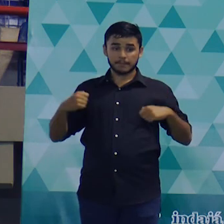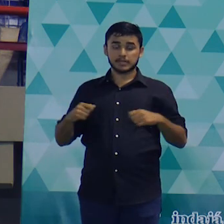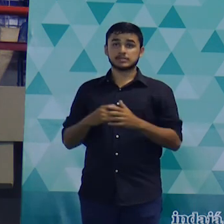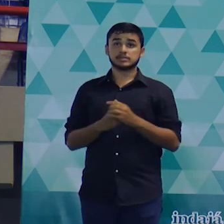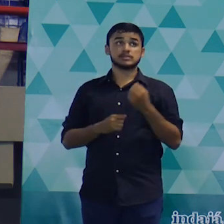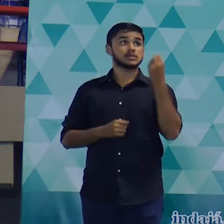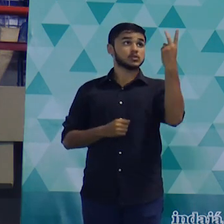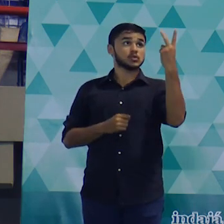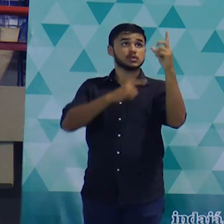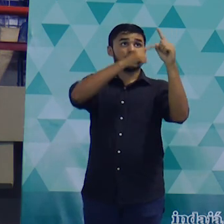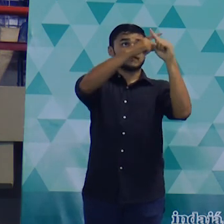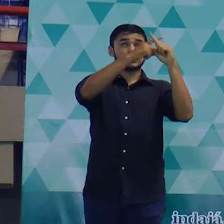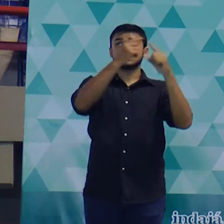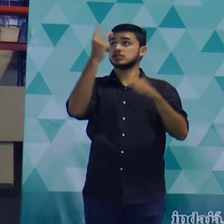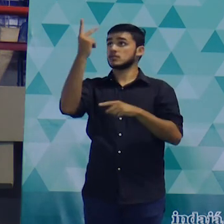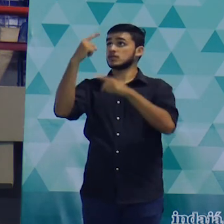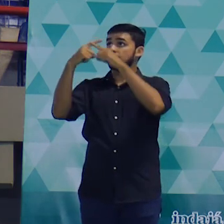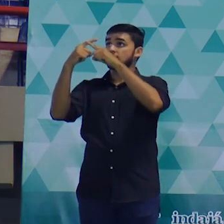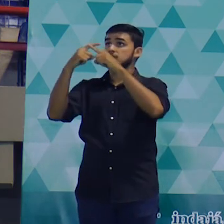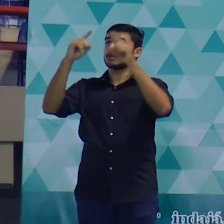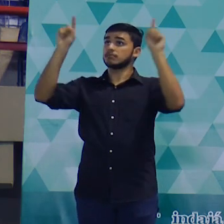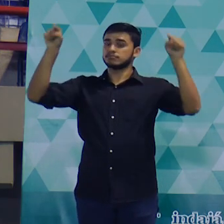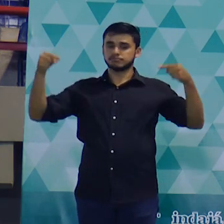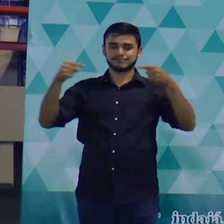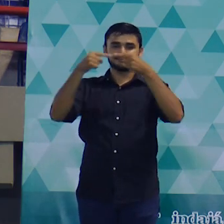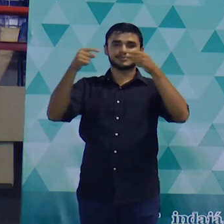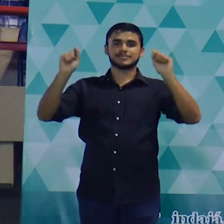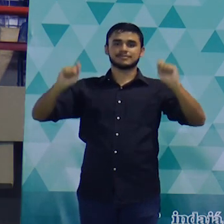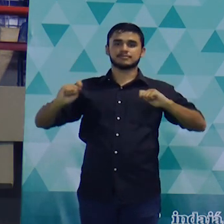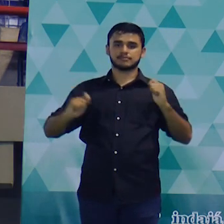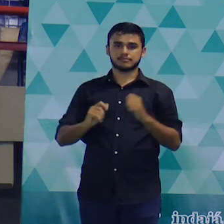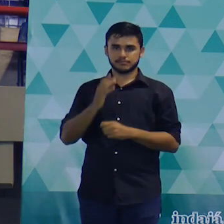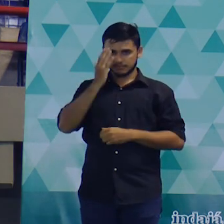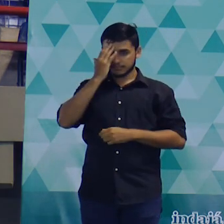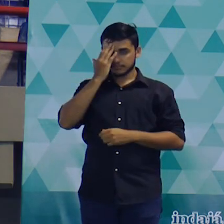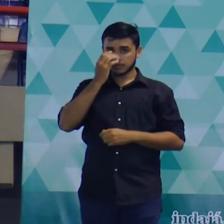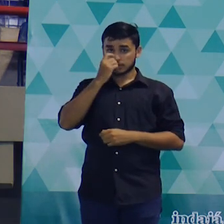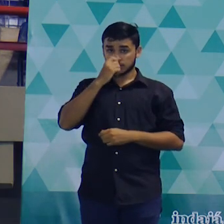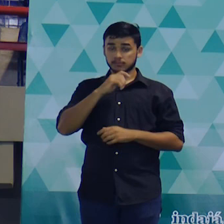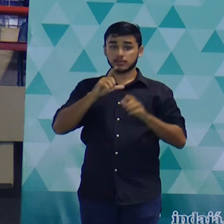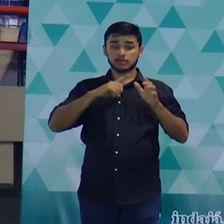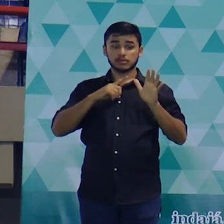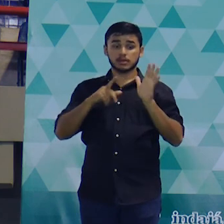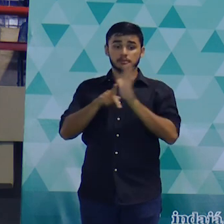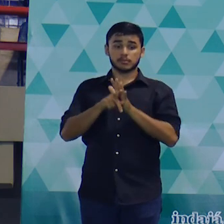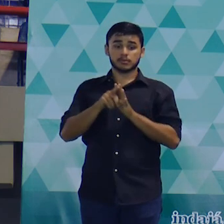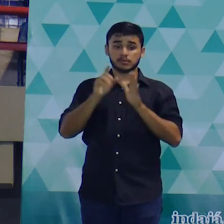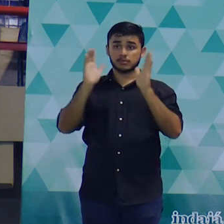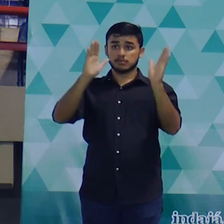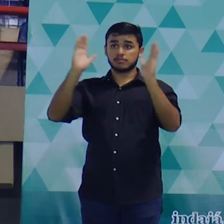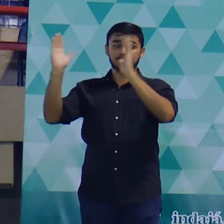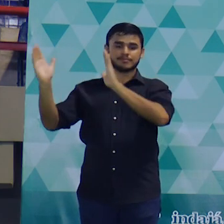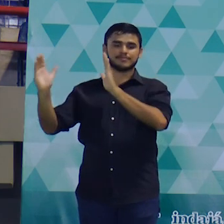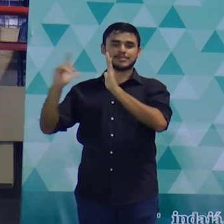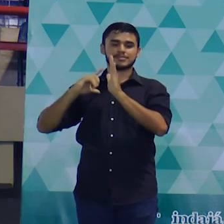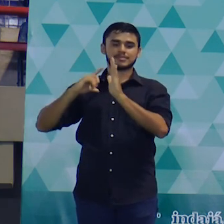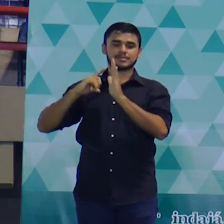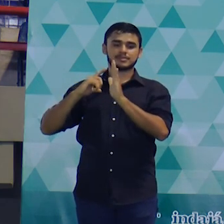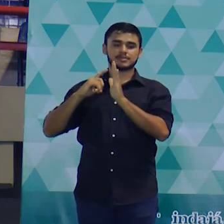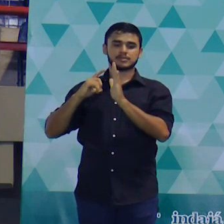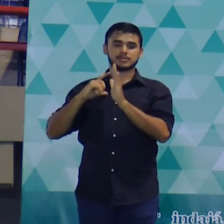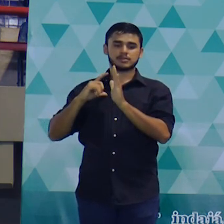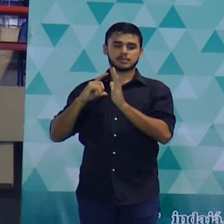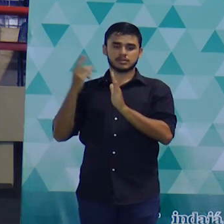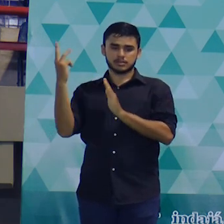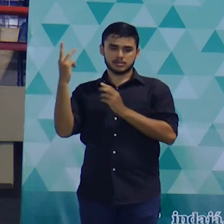alumínio por 2. Eu tenho 6 grupos hidroxila no segundo membro e apenas 2 no primeiro.